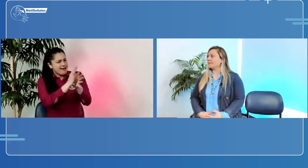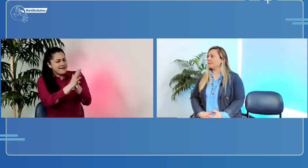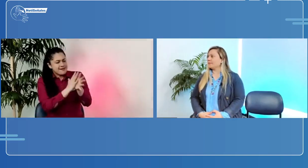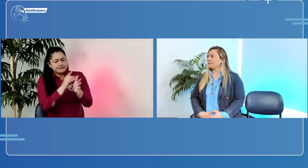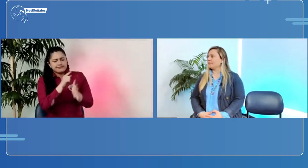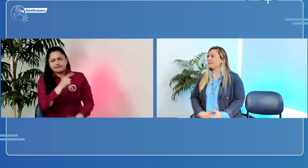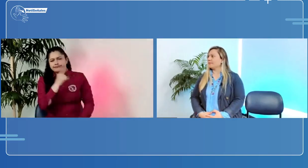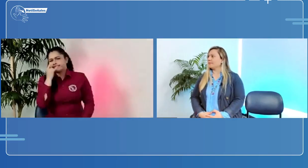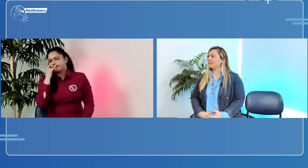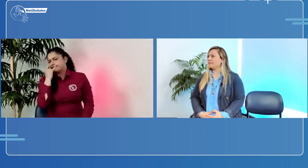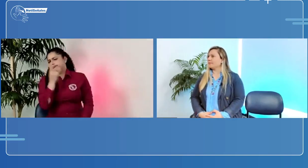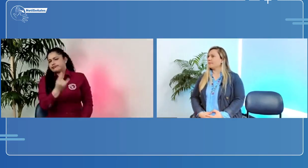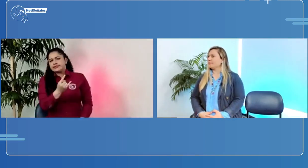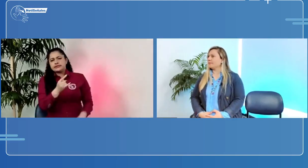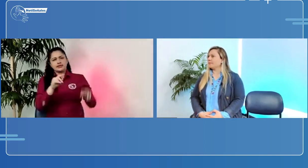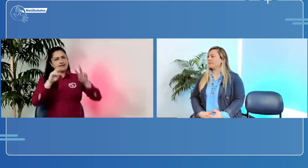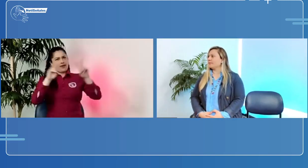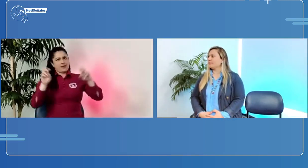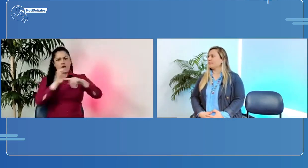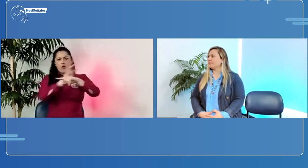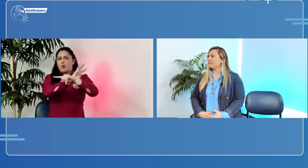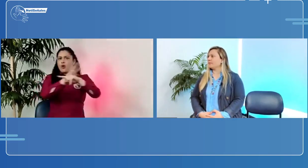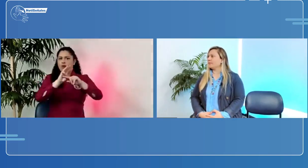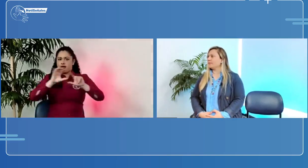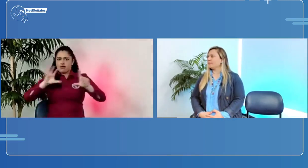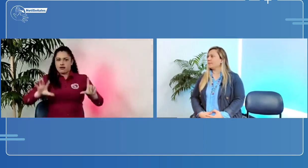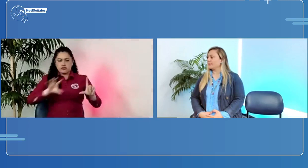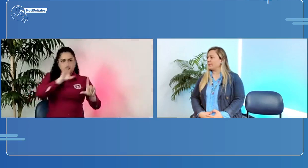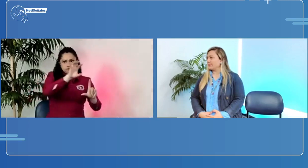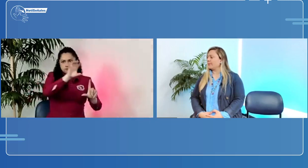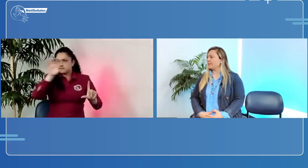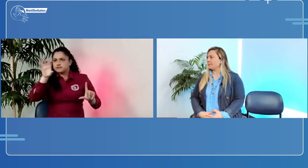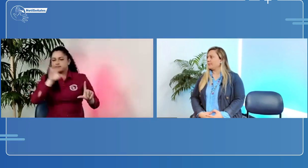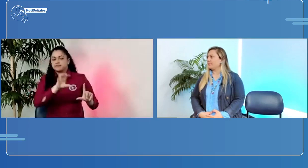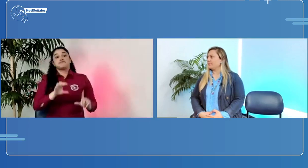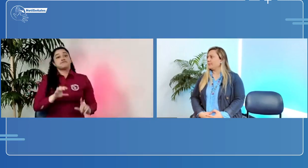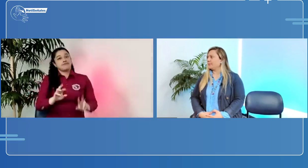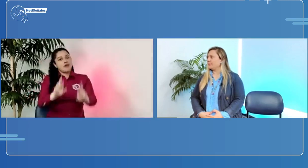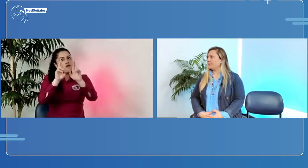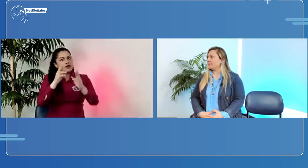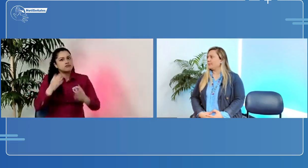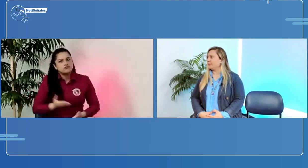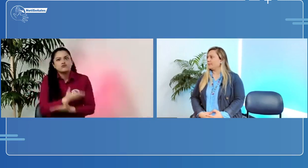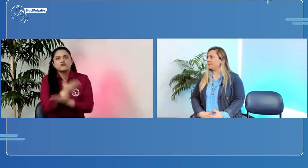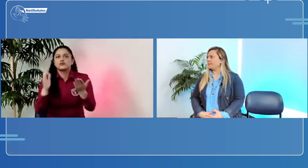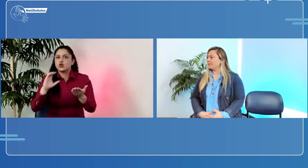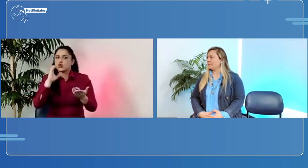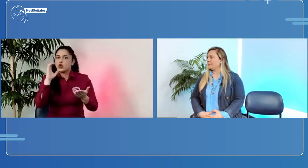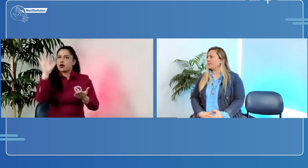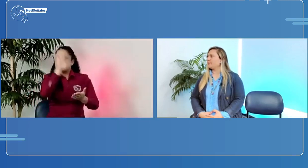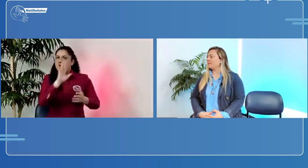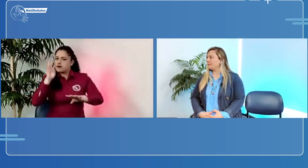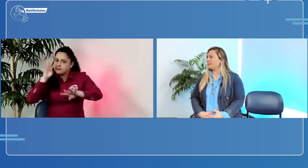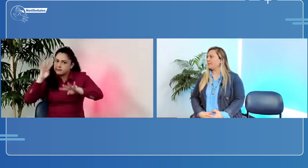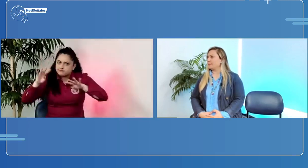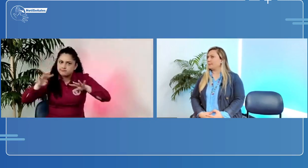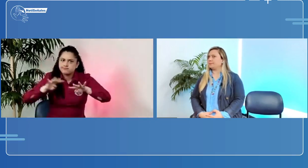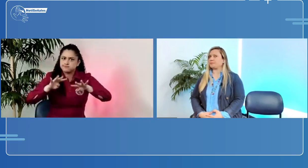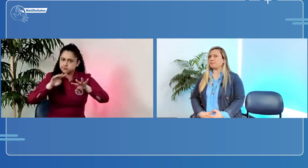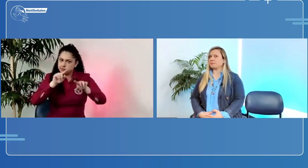Wow, todo esto que nos cuentas, la verdad es que es muy interesante saber en qué parte de la página web están. Invito a todas las